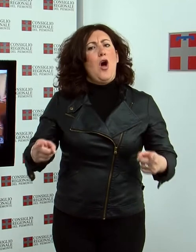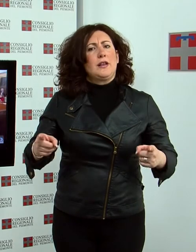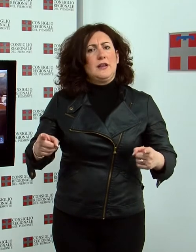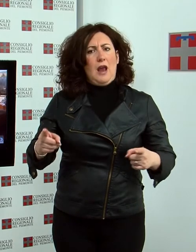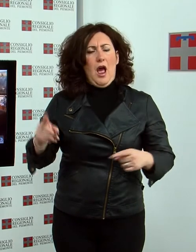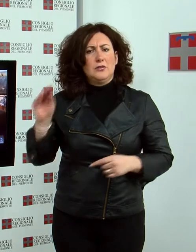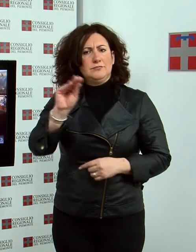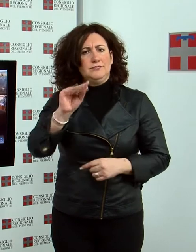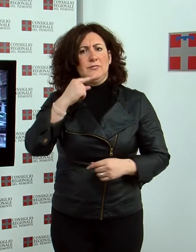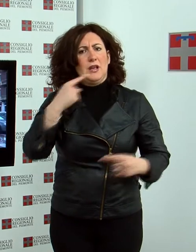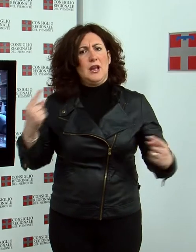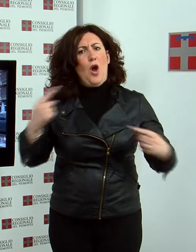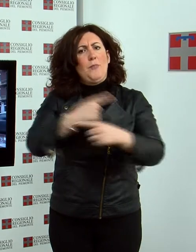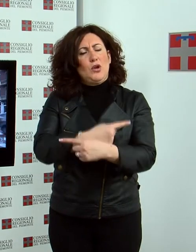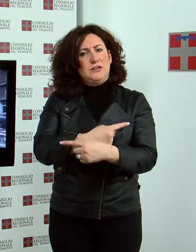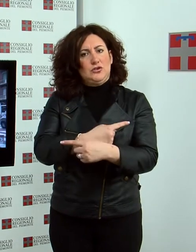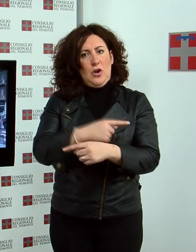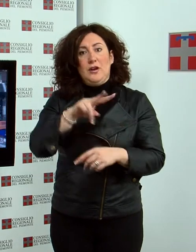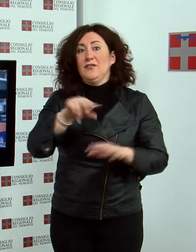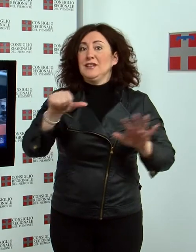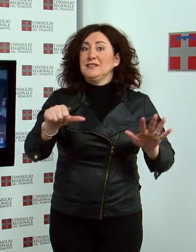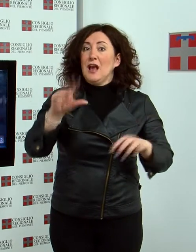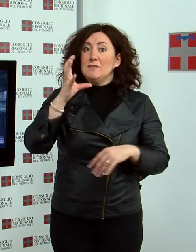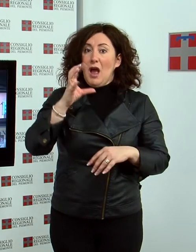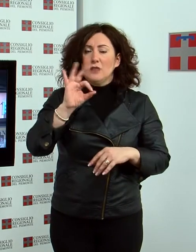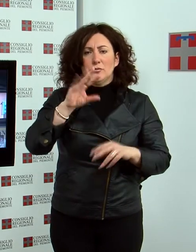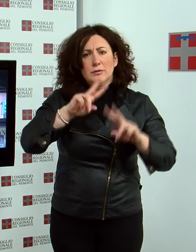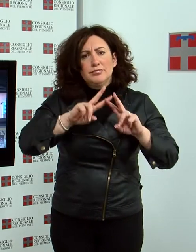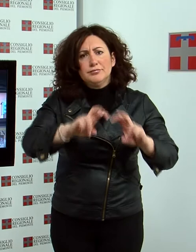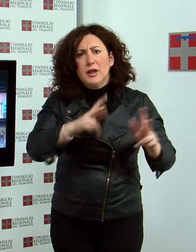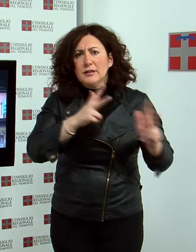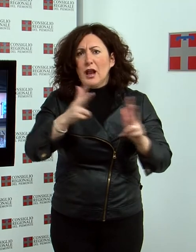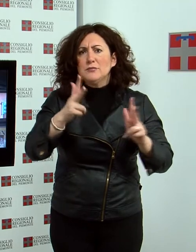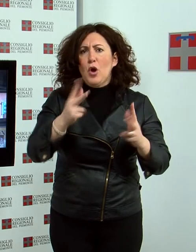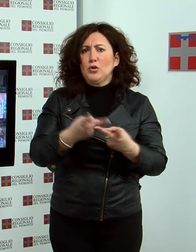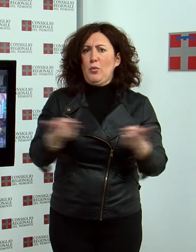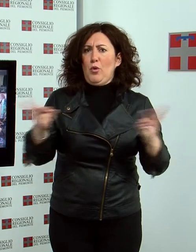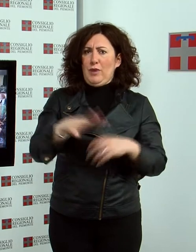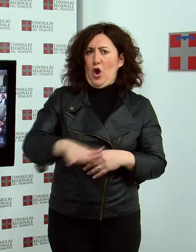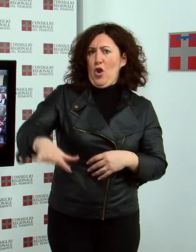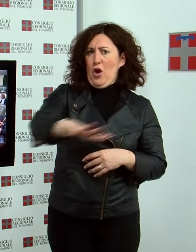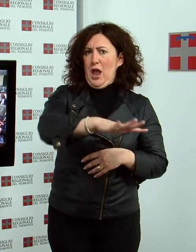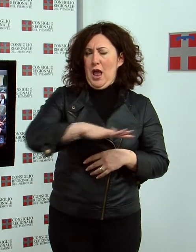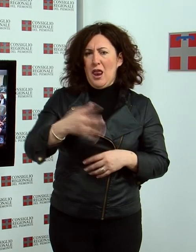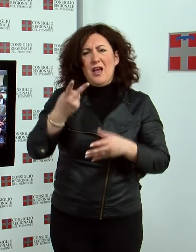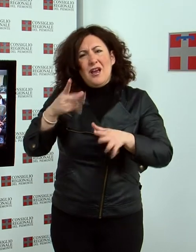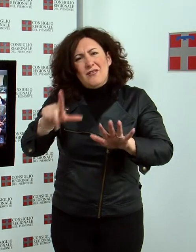opposizioni il 26 marzo per analizzare la situazione del trasporto pubblico locale e il 27 sui fondi regionali a sostegno